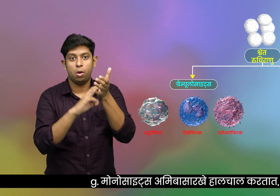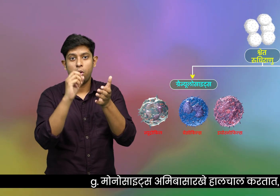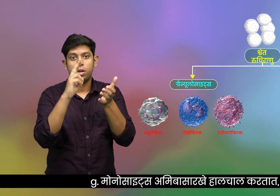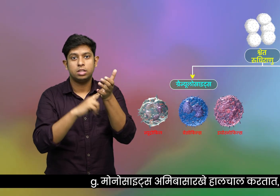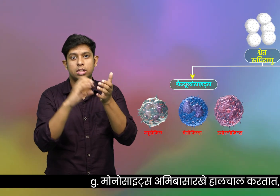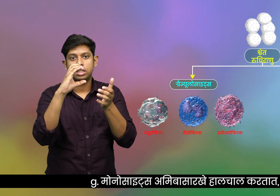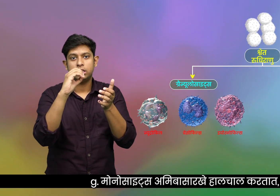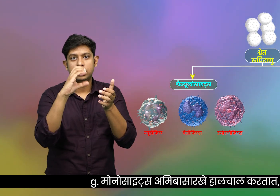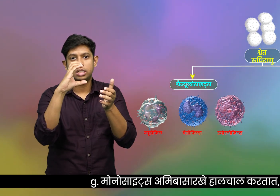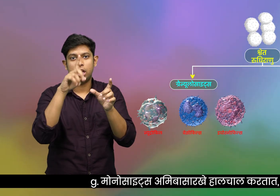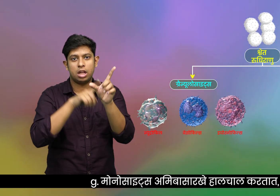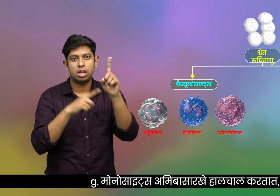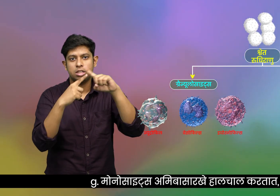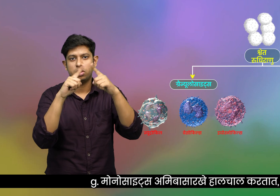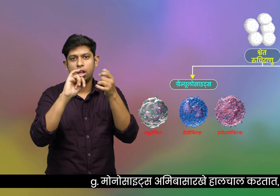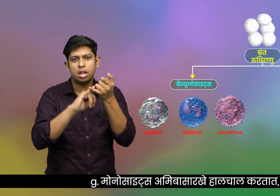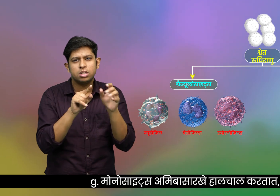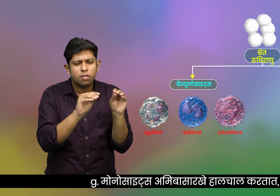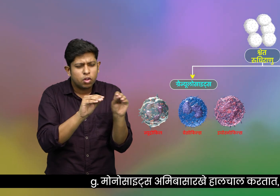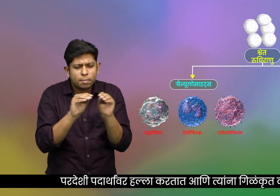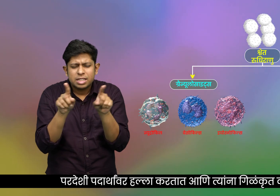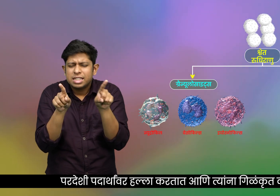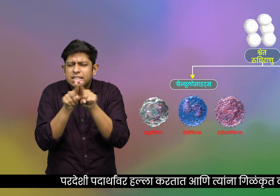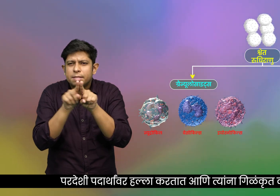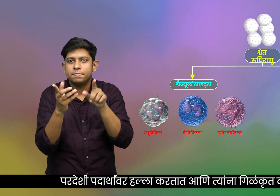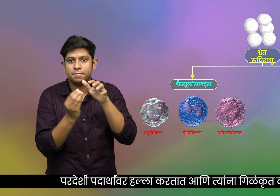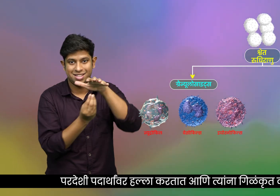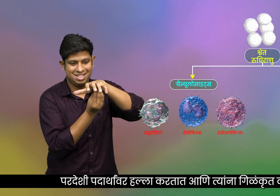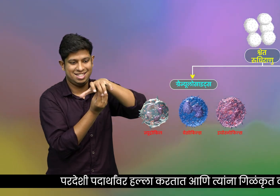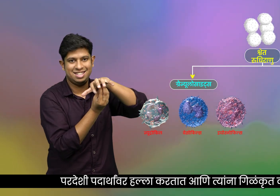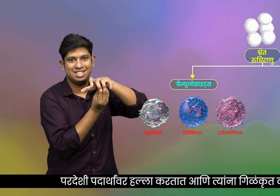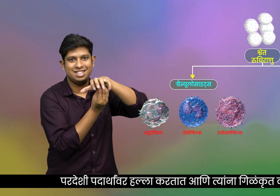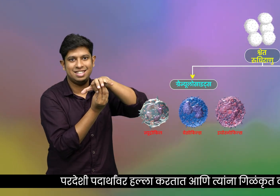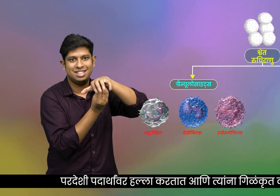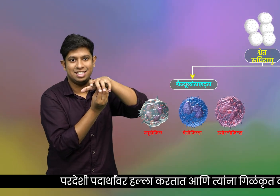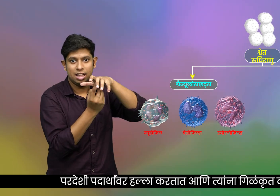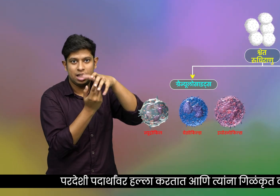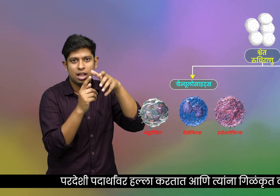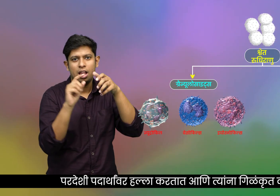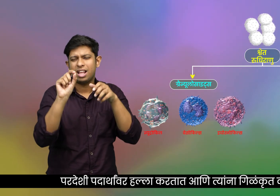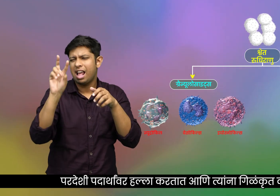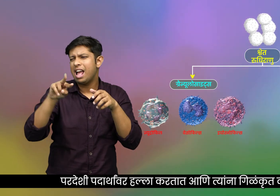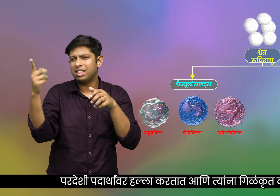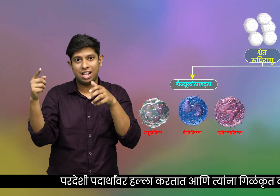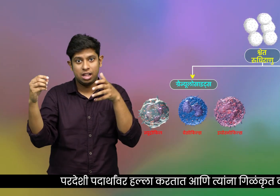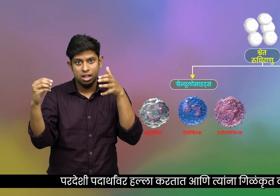मोनोसाइट्स अमिबासारखे हालचाल करतात, परदेशी पदार्थांवर हल्ला करतात आणि त्यांना गिळंकित